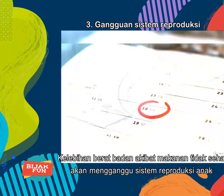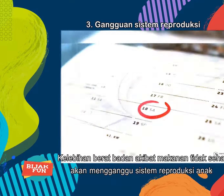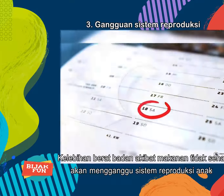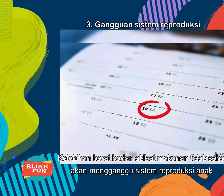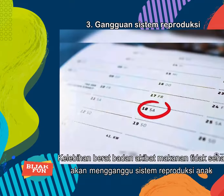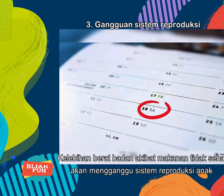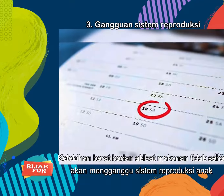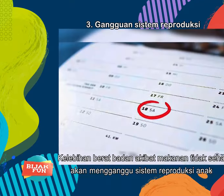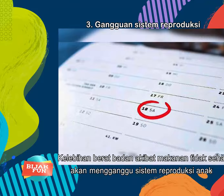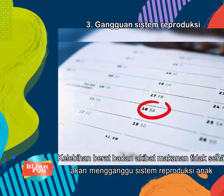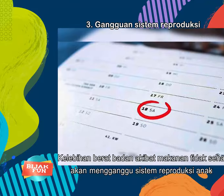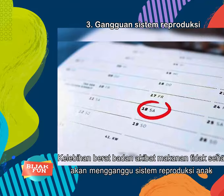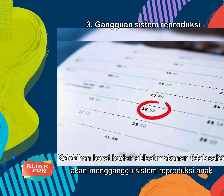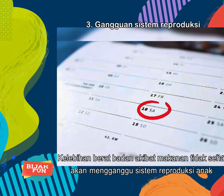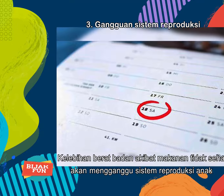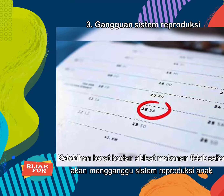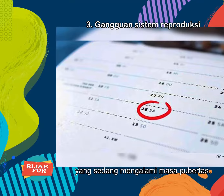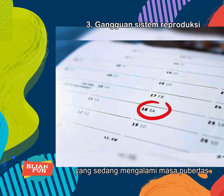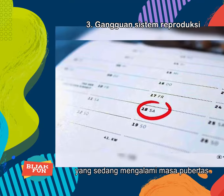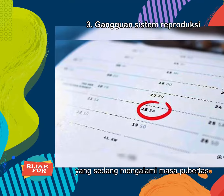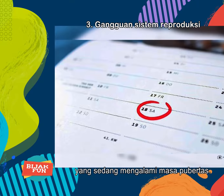gangguan sistem reproduksi,